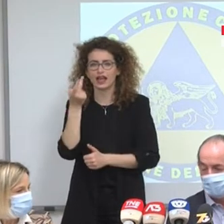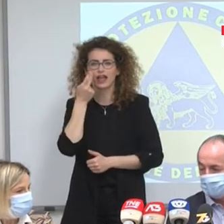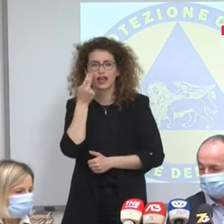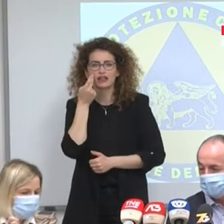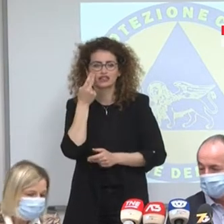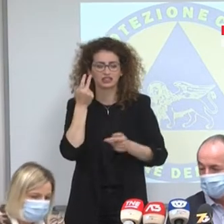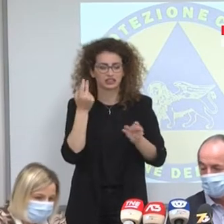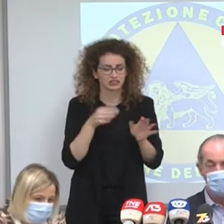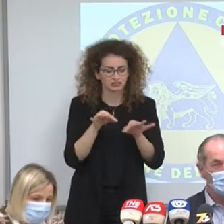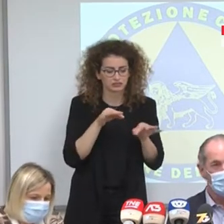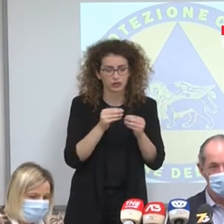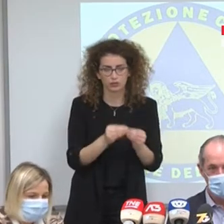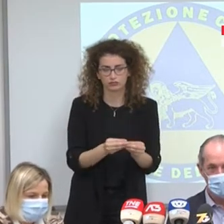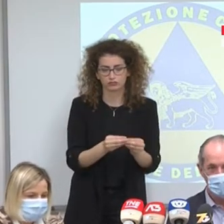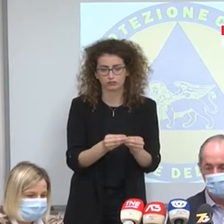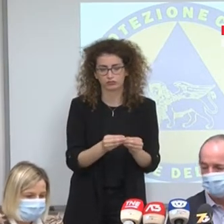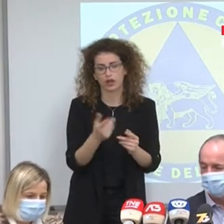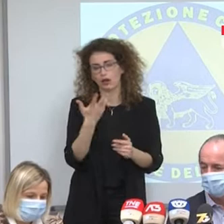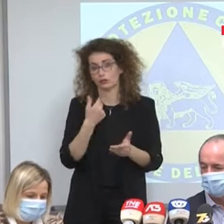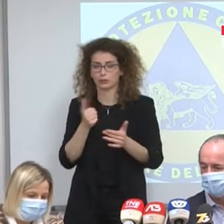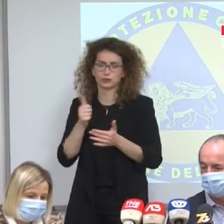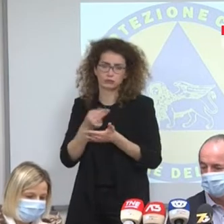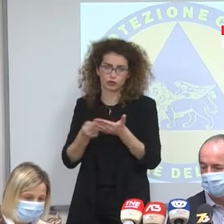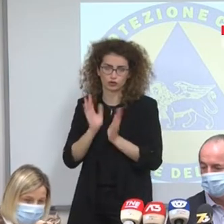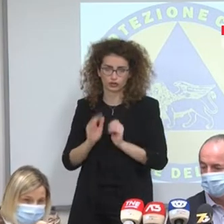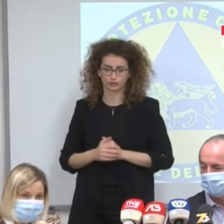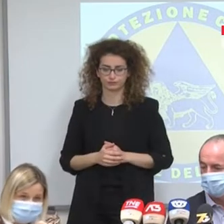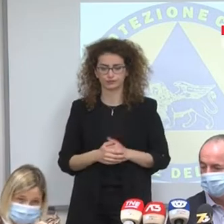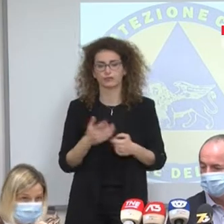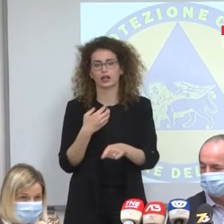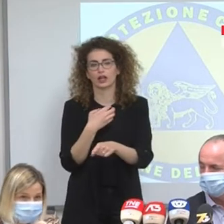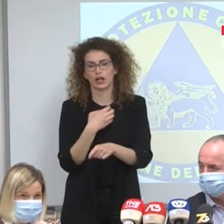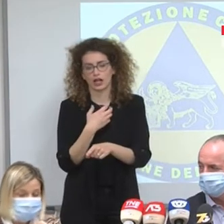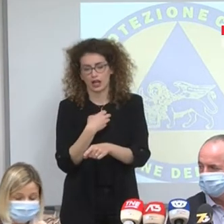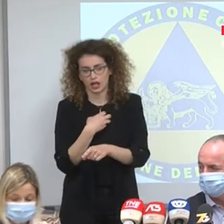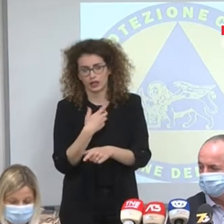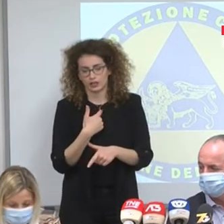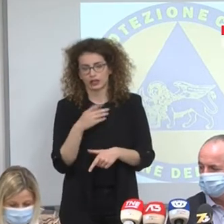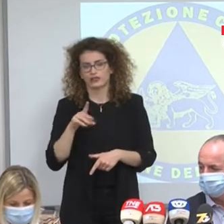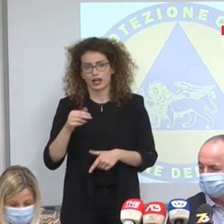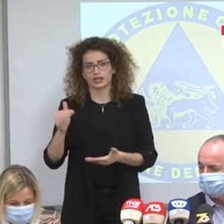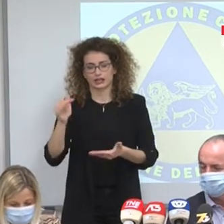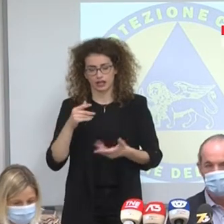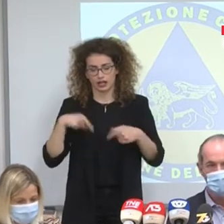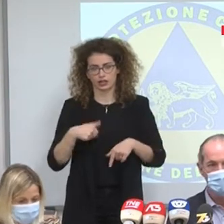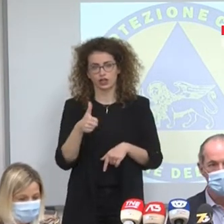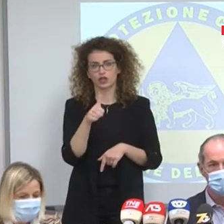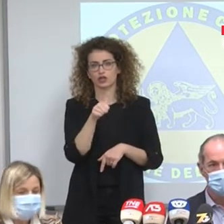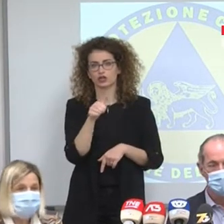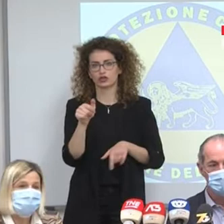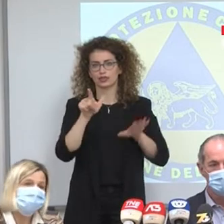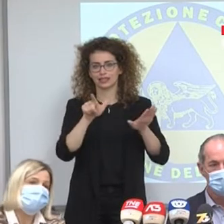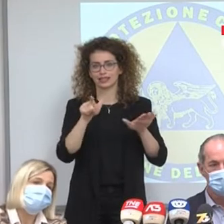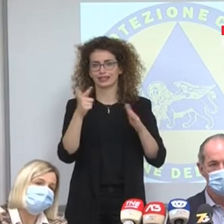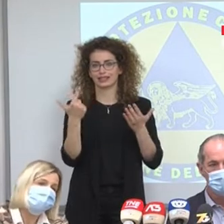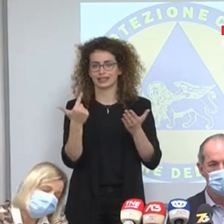di quello che accade. Però vogliamo fare un progetto prima. Allora Pfizer, come è previsto, è arrivato oggi